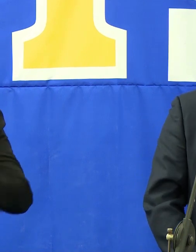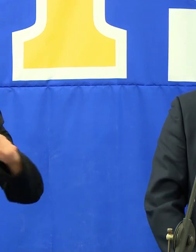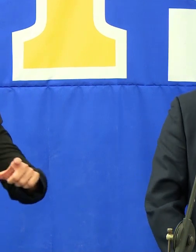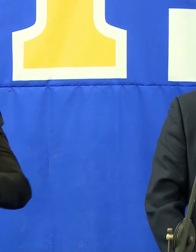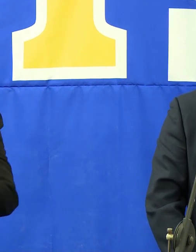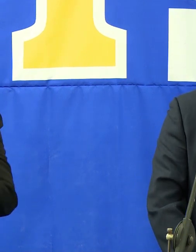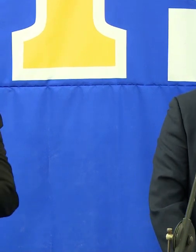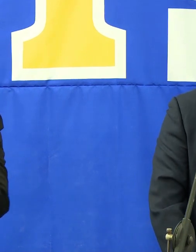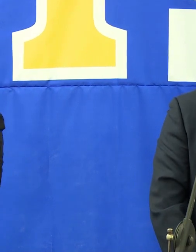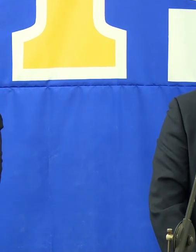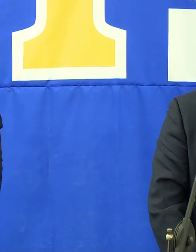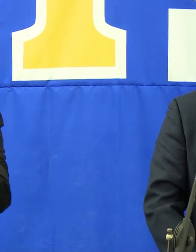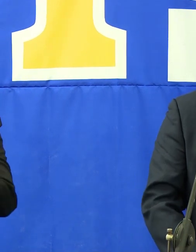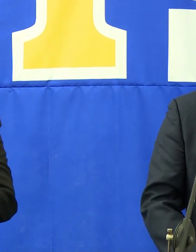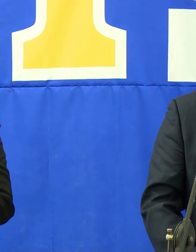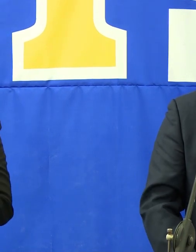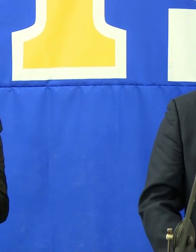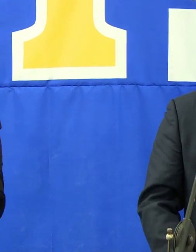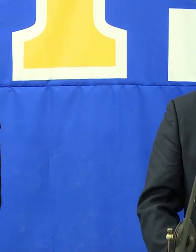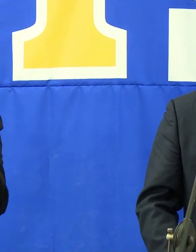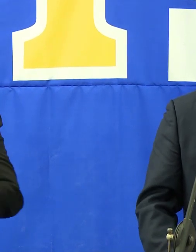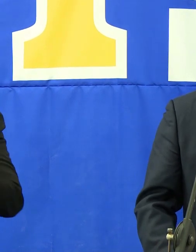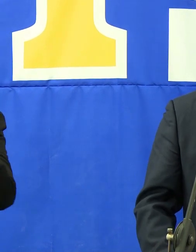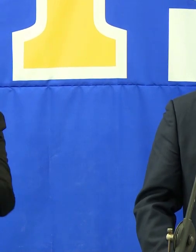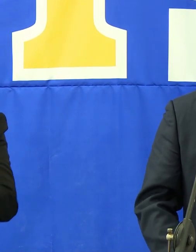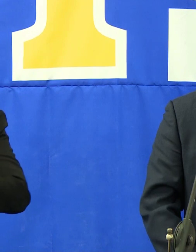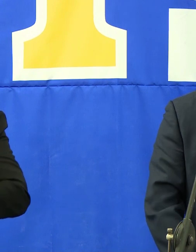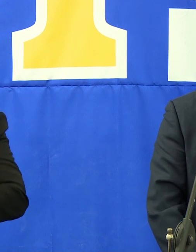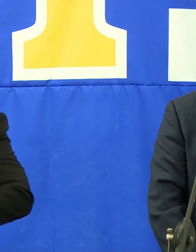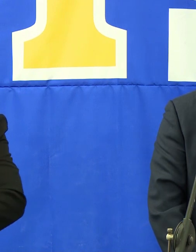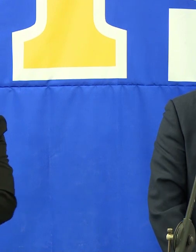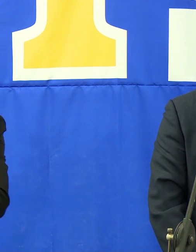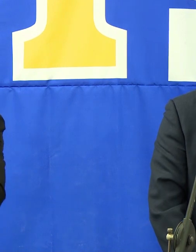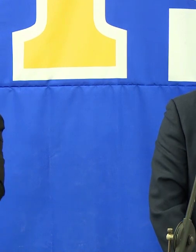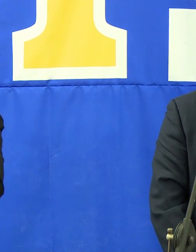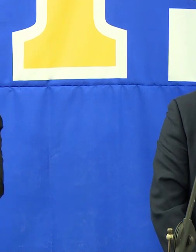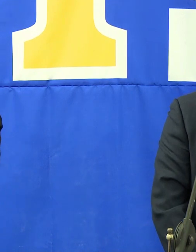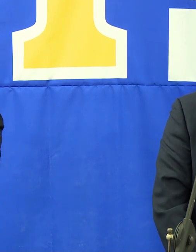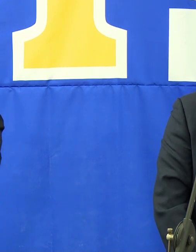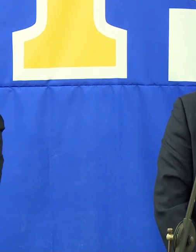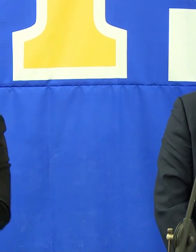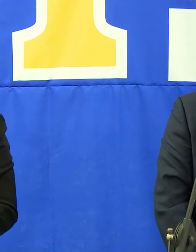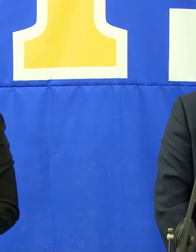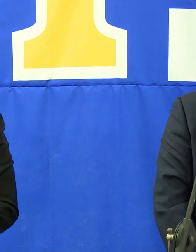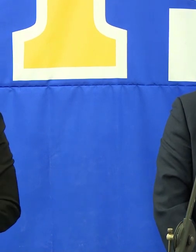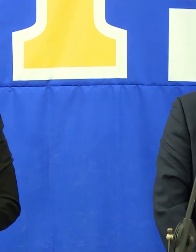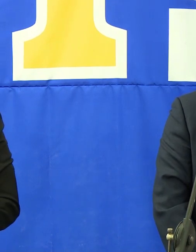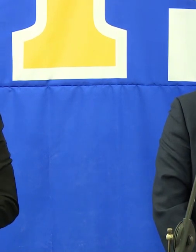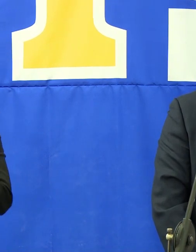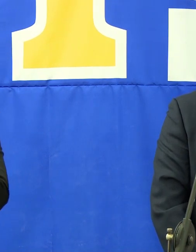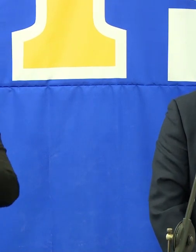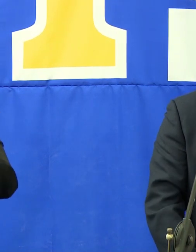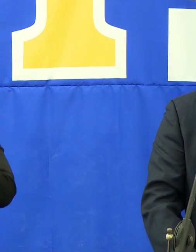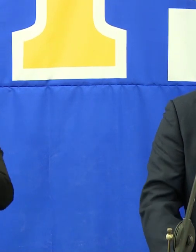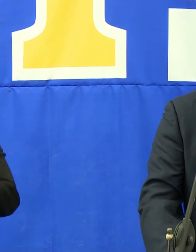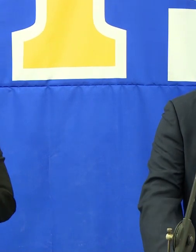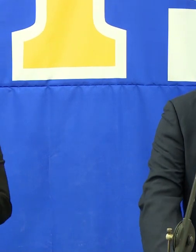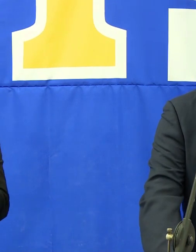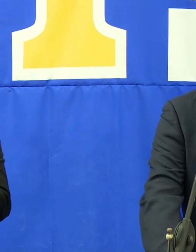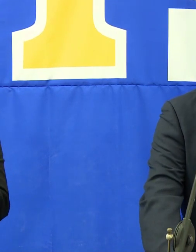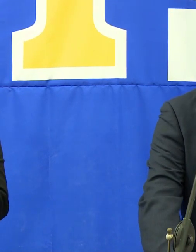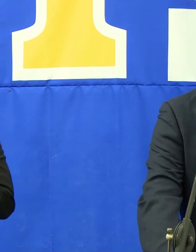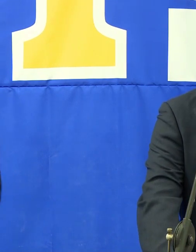또 시민들이 좋아할 만한 일들을 하나하나 해나가는 것을 보면서 앞으로는 지방자치라는 것이 이렇게